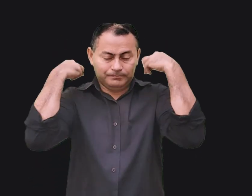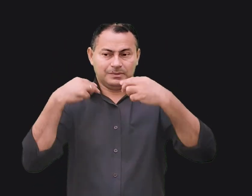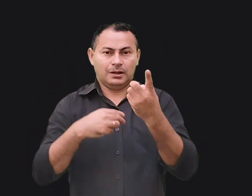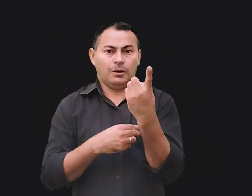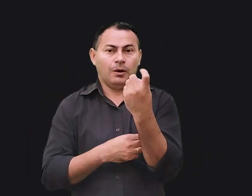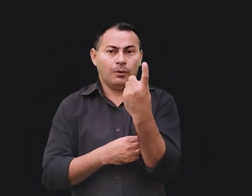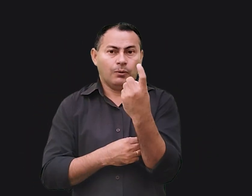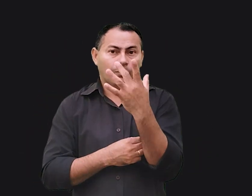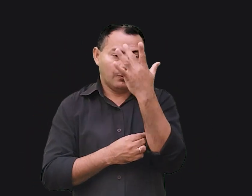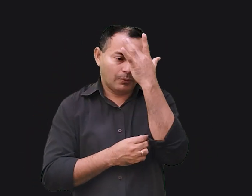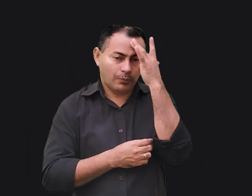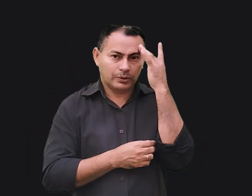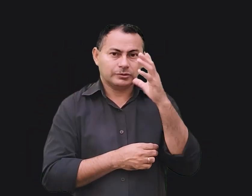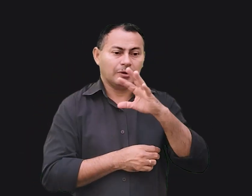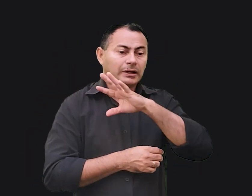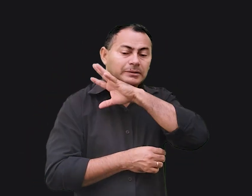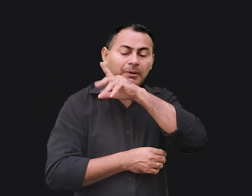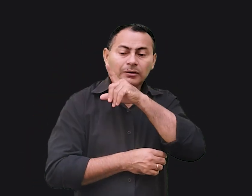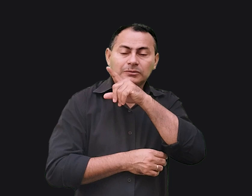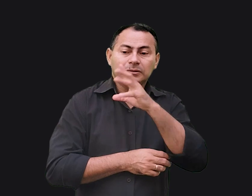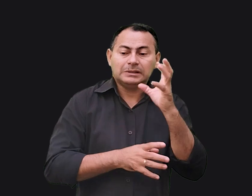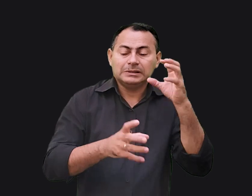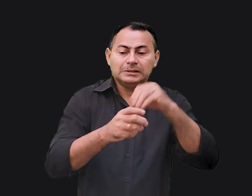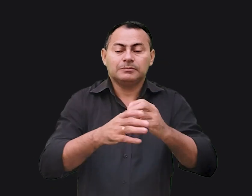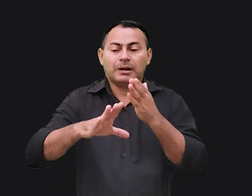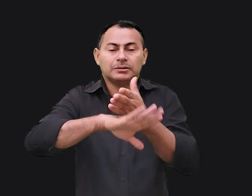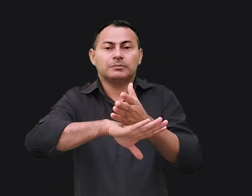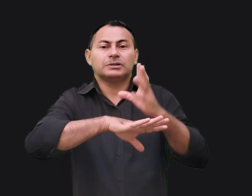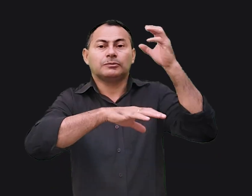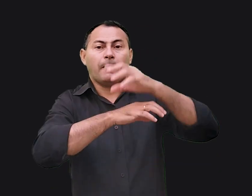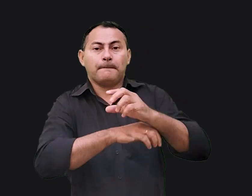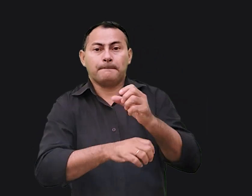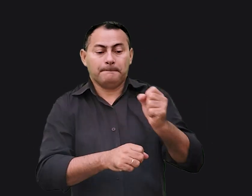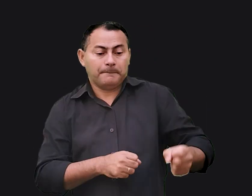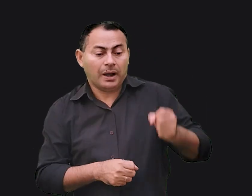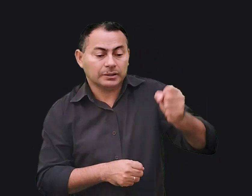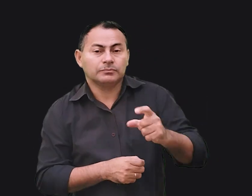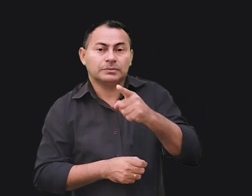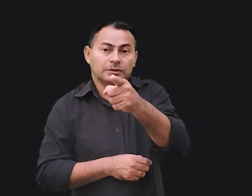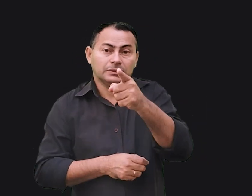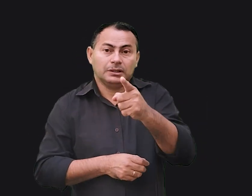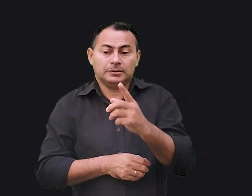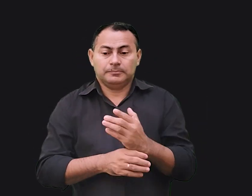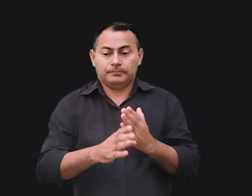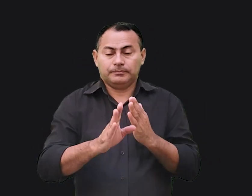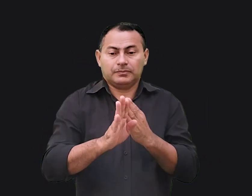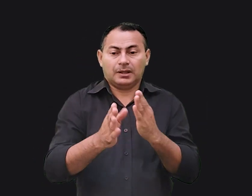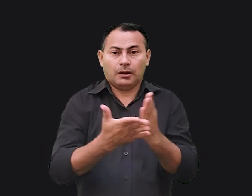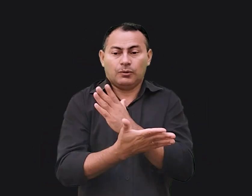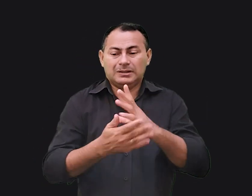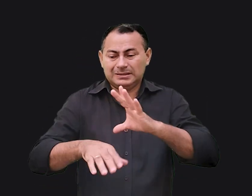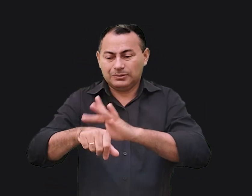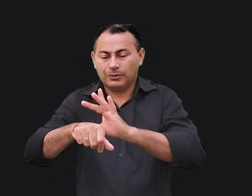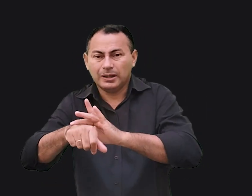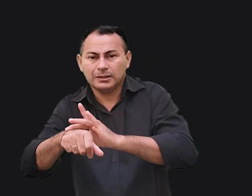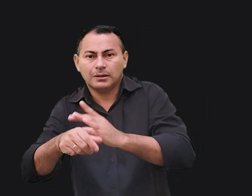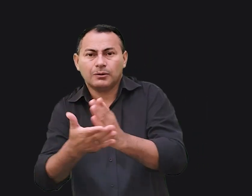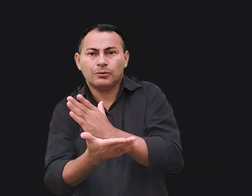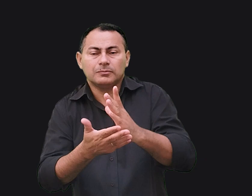de um predador pegar você é passando por cima do pastor. Isso quer dizer que se você está passando por alguma enfermidade ou por algum